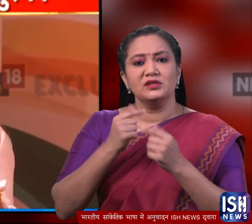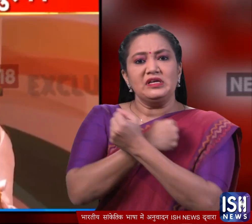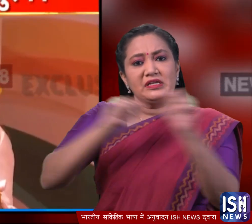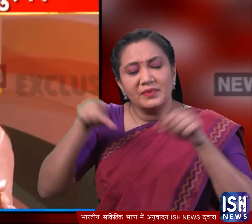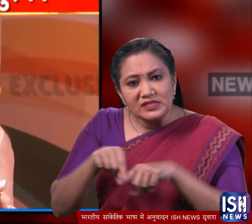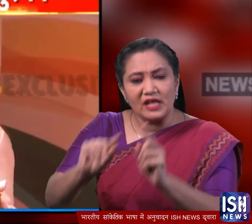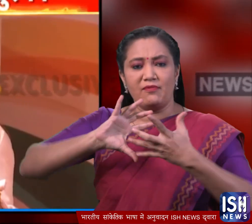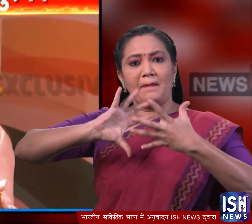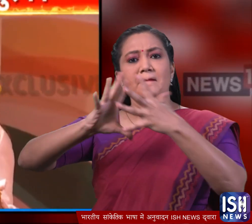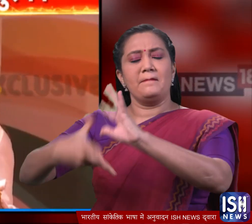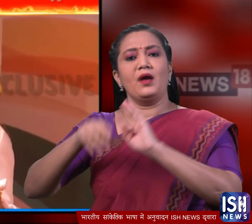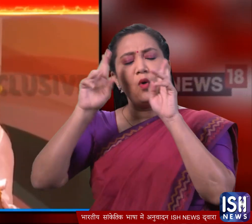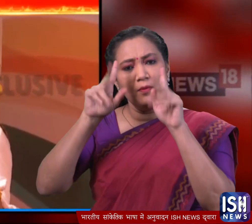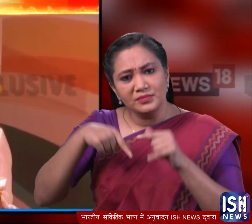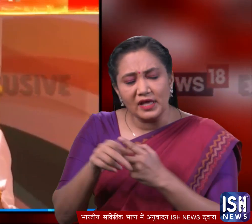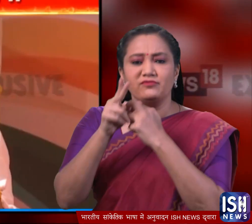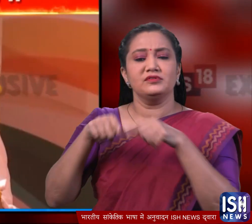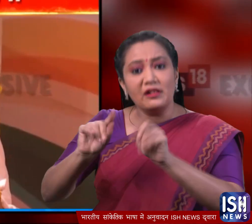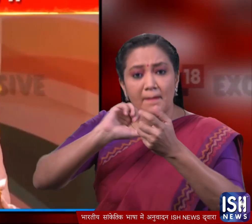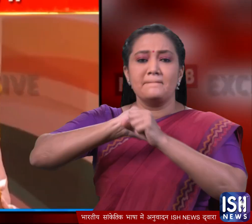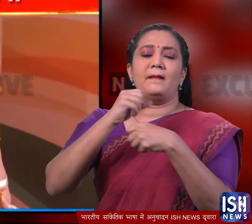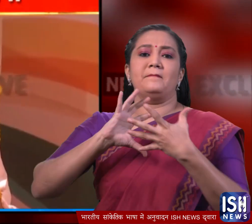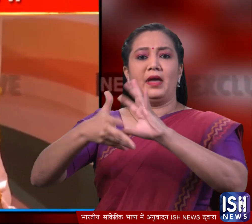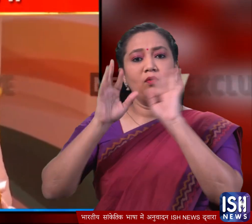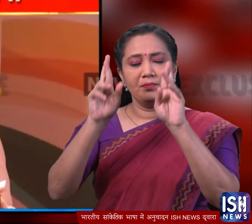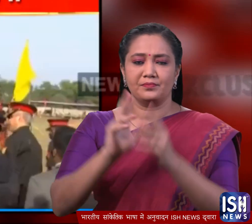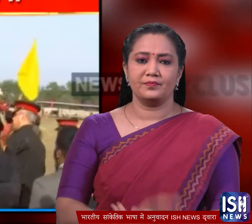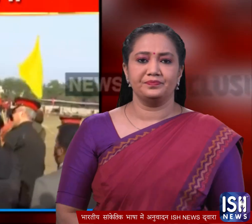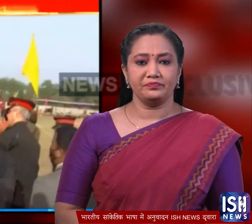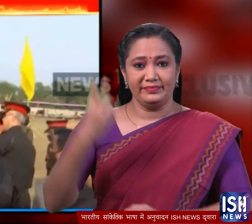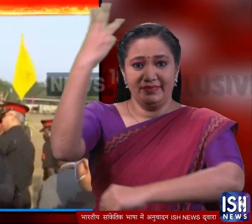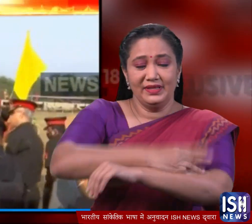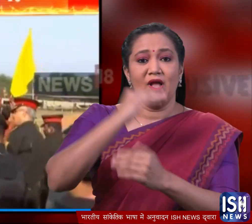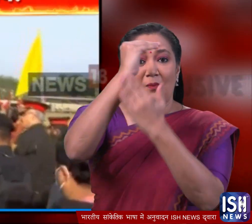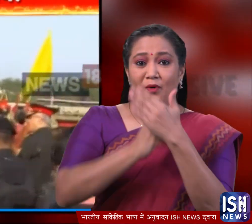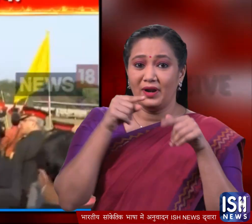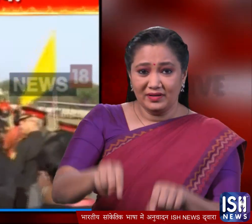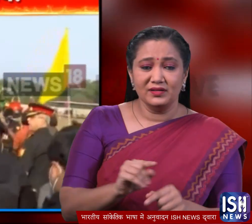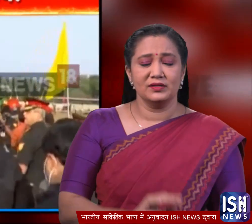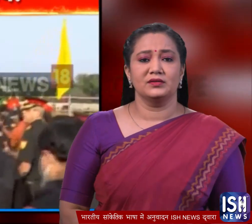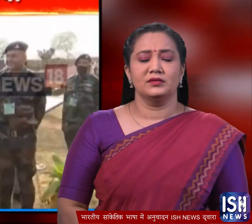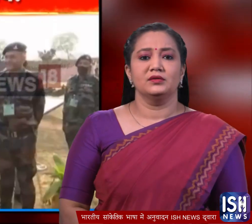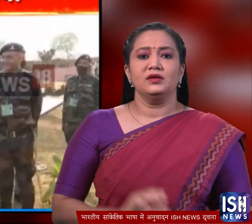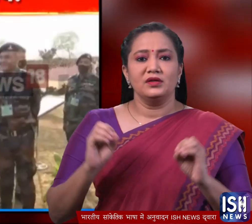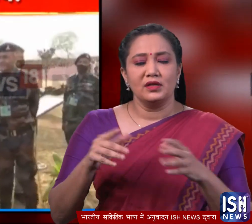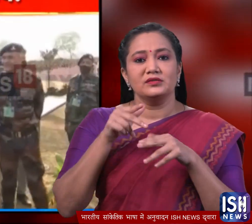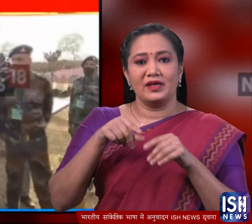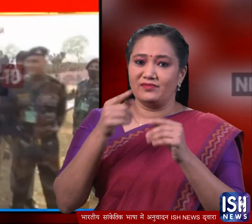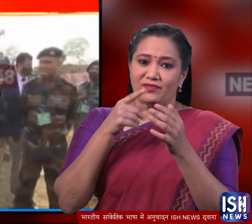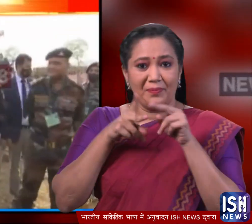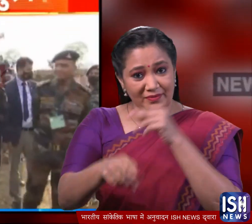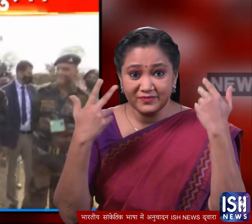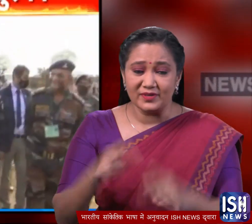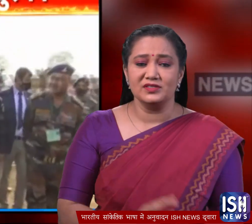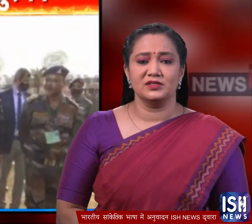बल्कि भारत की धरती पर ही भारत के जवानों के हाथ वो हथियार बनाए जाएंगे। 3 दिन के राष्ट्र रक्षा समर्पण पर्व का आगाज रक्षा